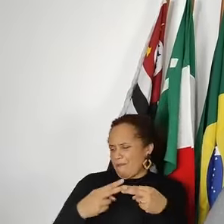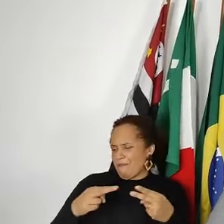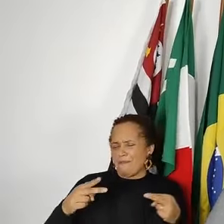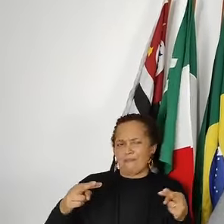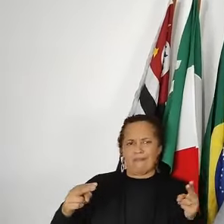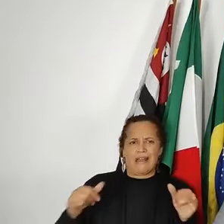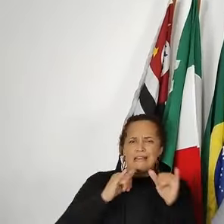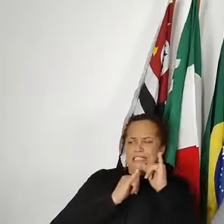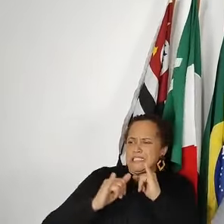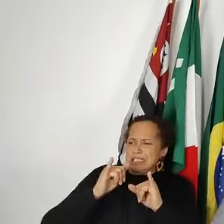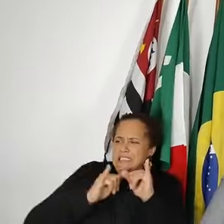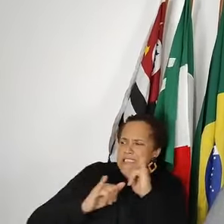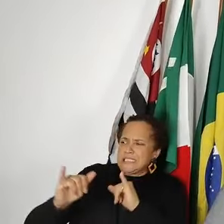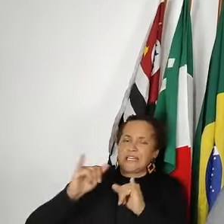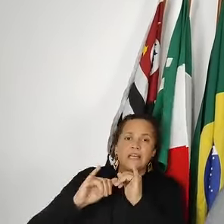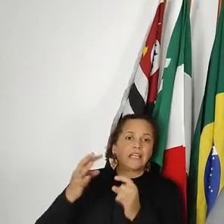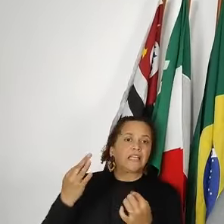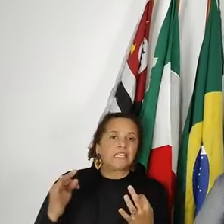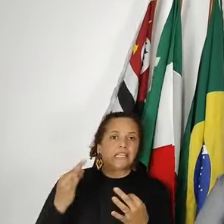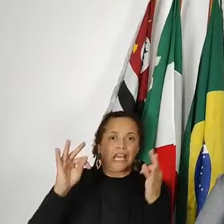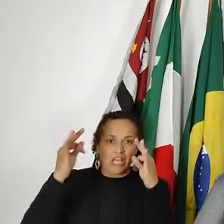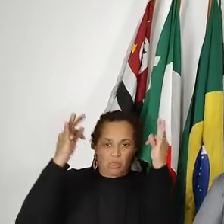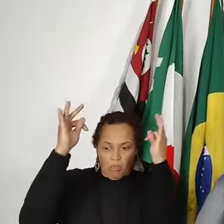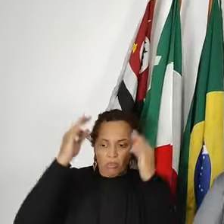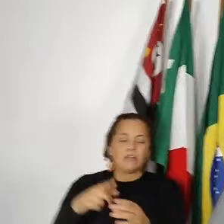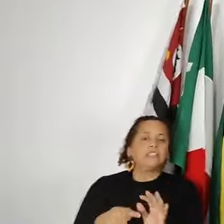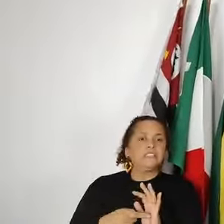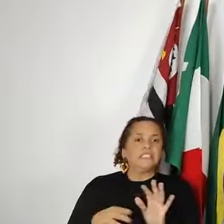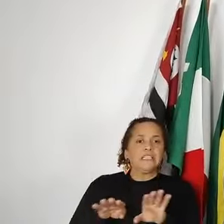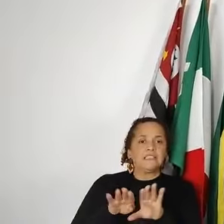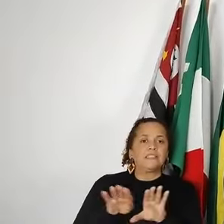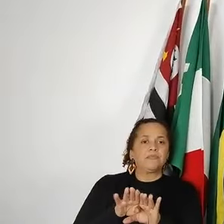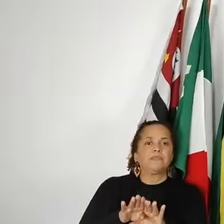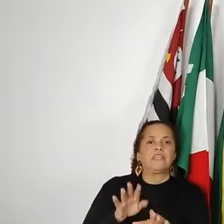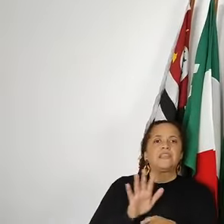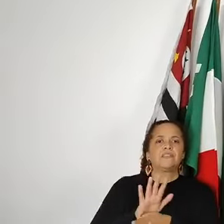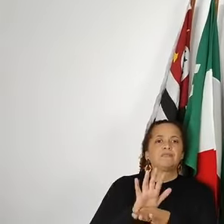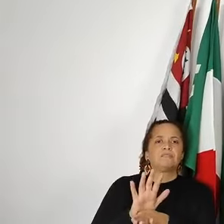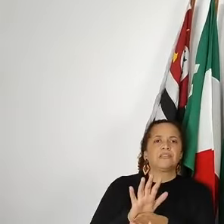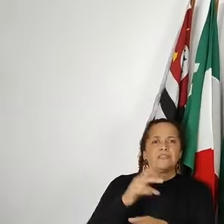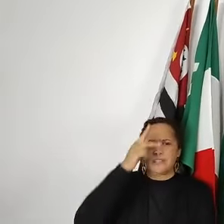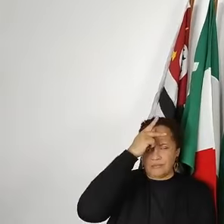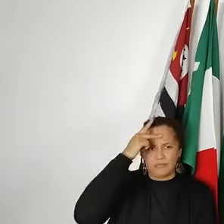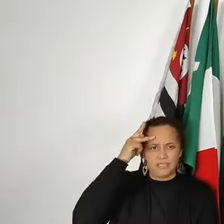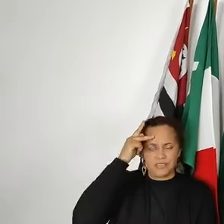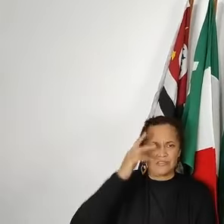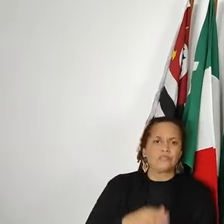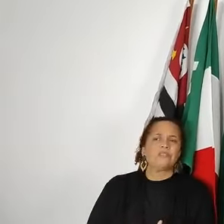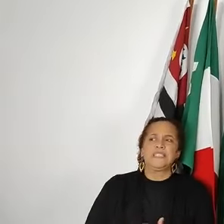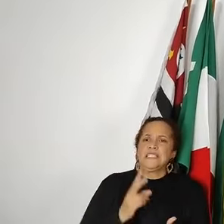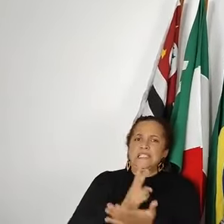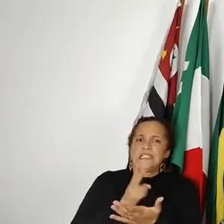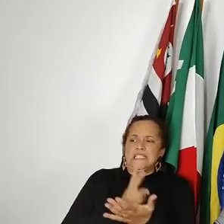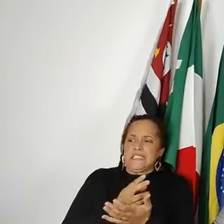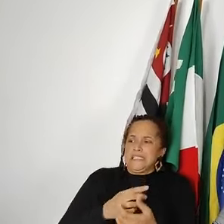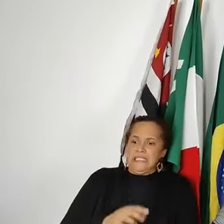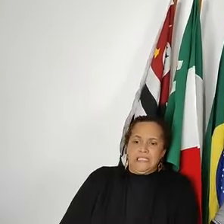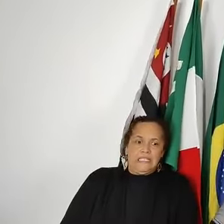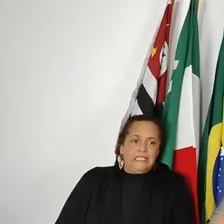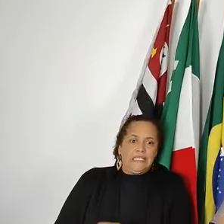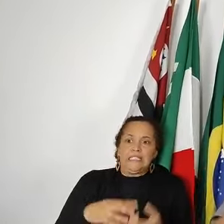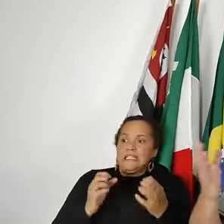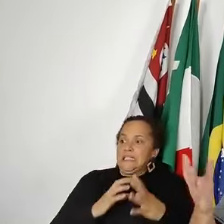a tecnologia tem acelerado o processo, as pessoas têm ficado aceleradas e, sim,